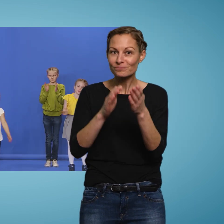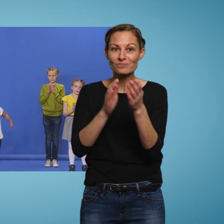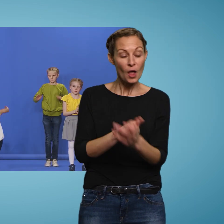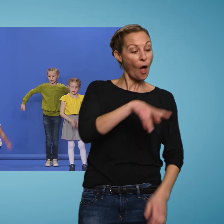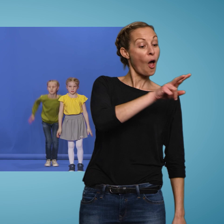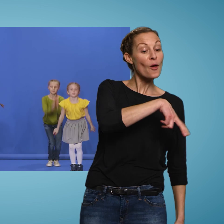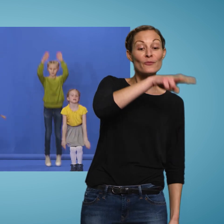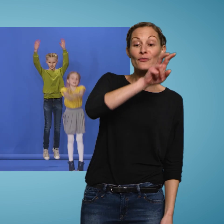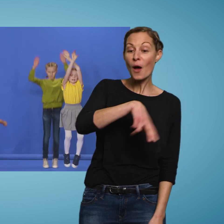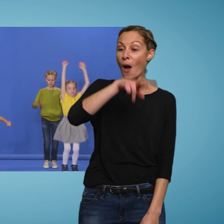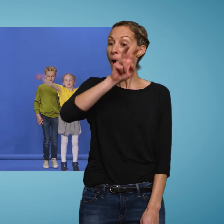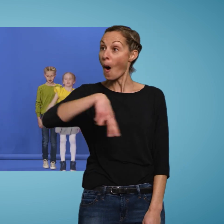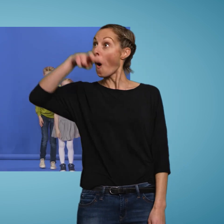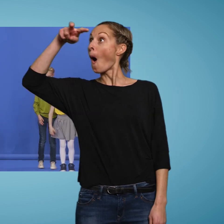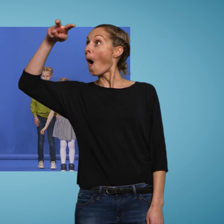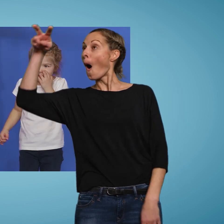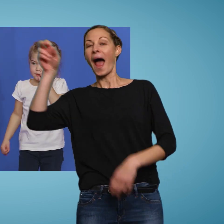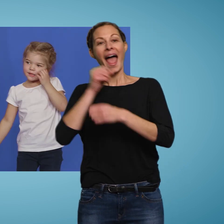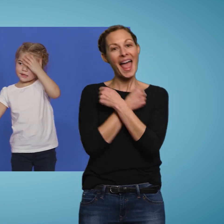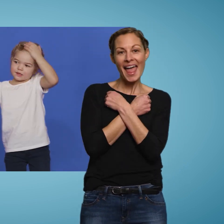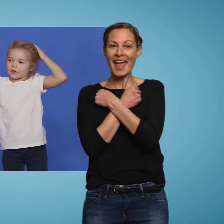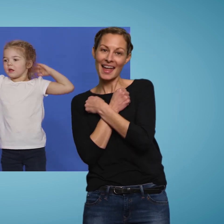die Hände und hüpft so hoch er kann.